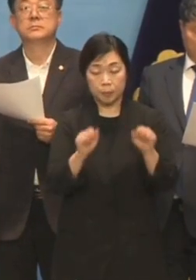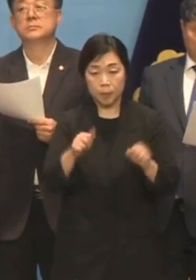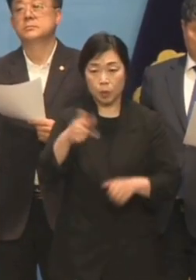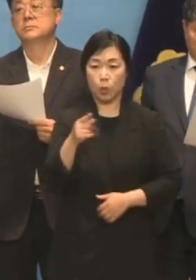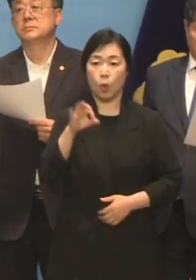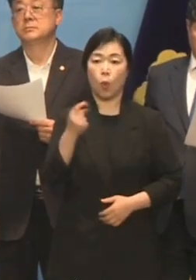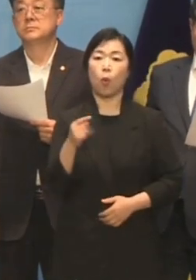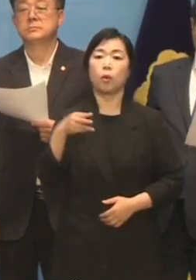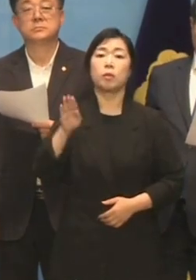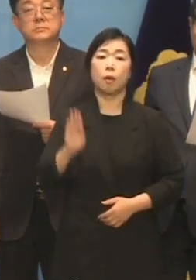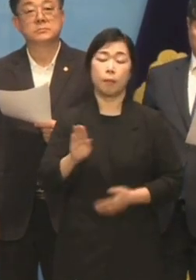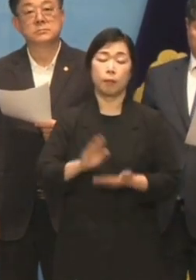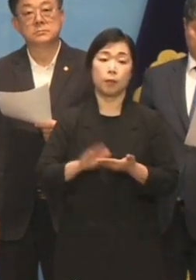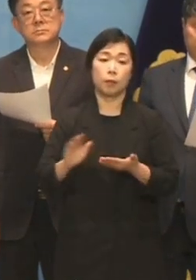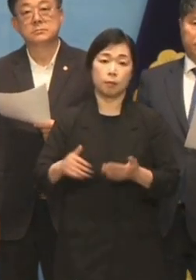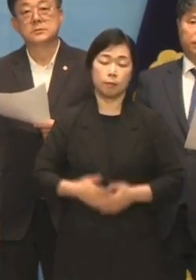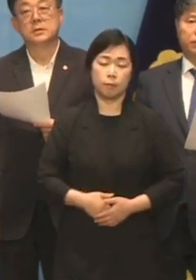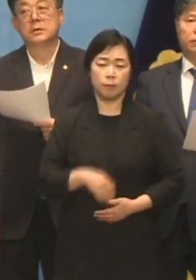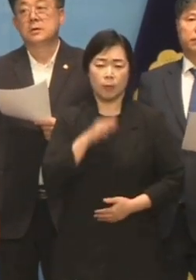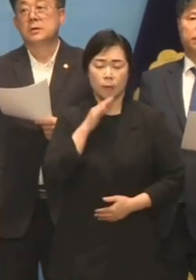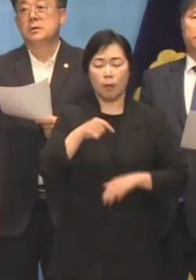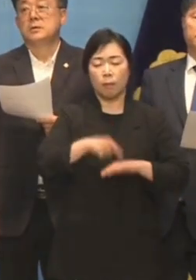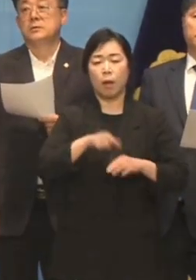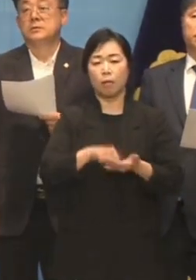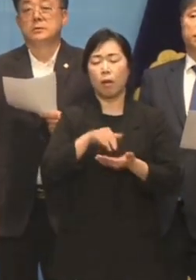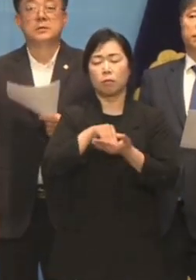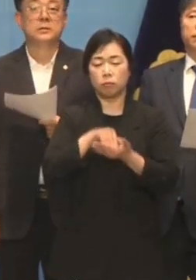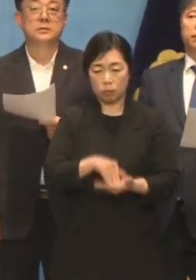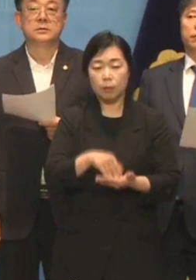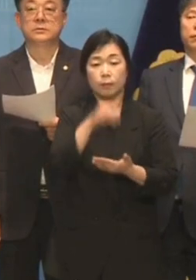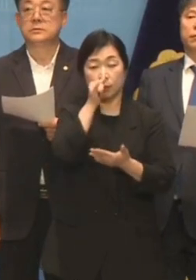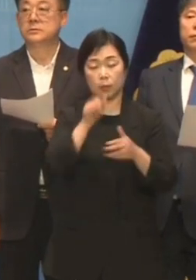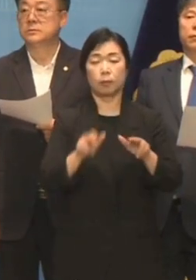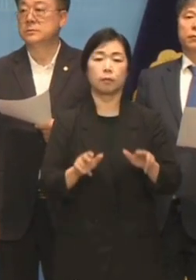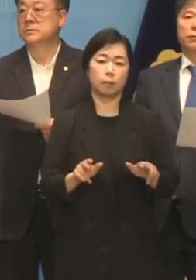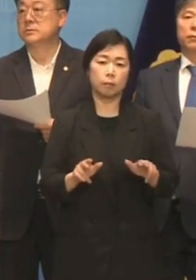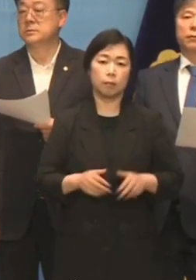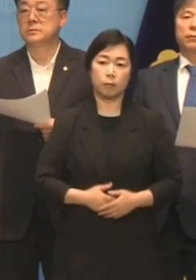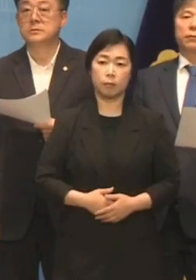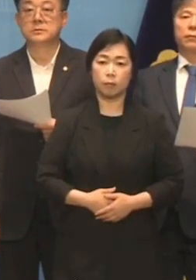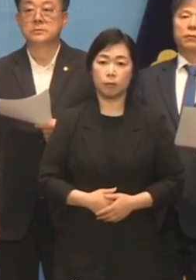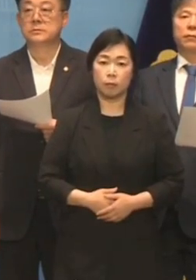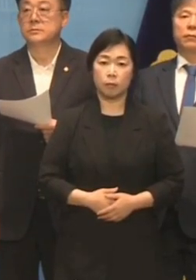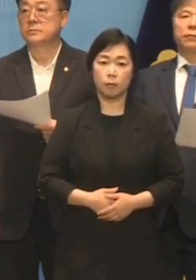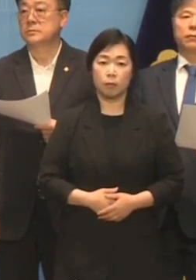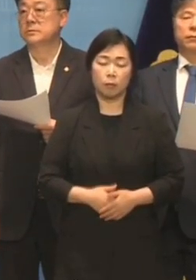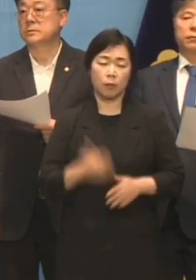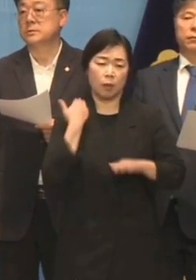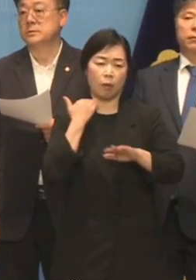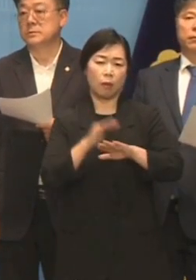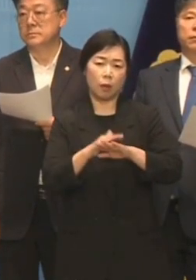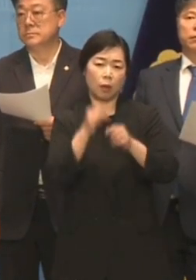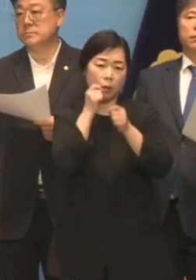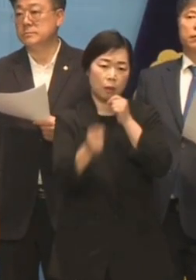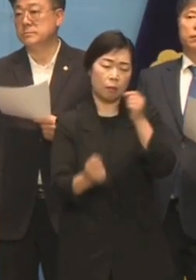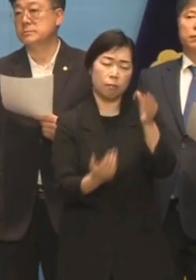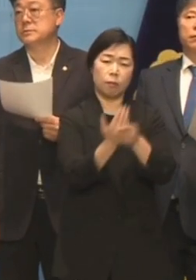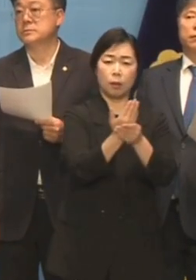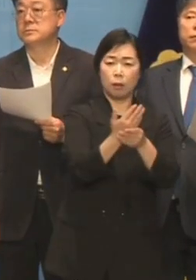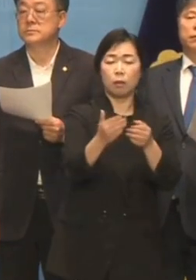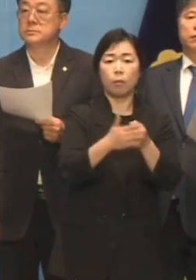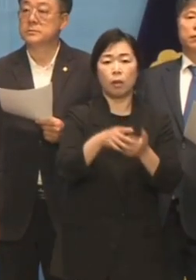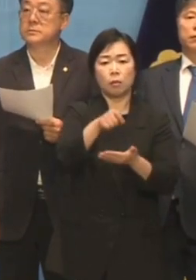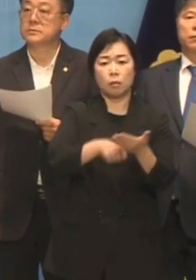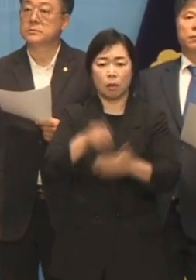안녕하십니까 조우섭입니다. 참으로 무거운 마음입니다. 전세사기 깡통전세 문제로